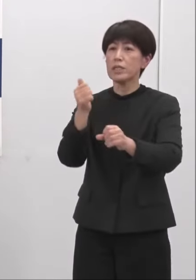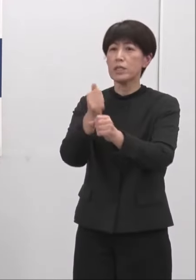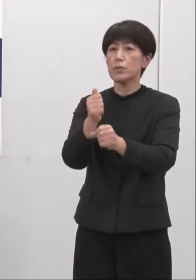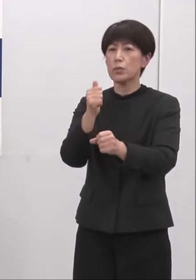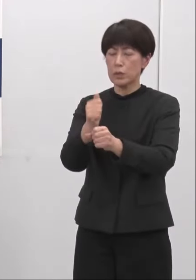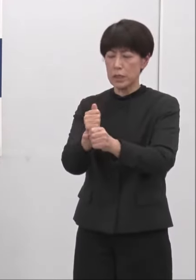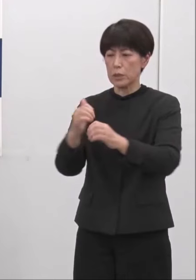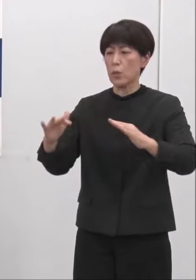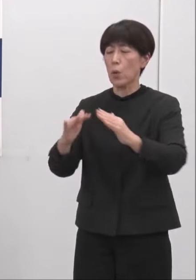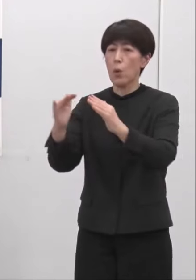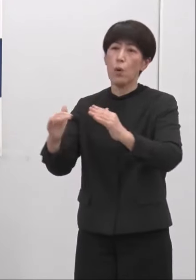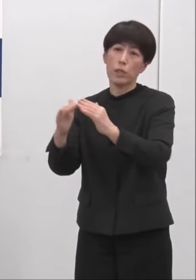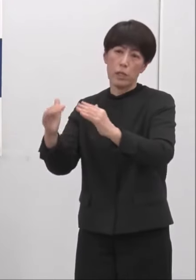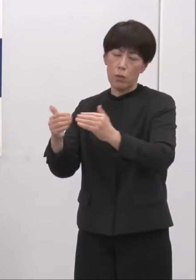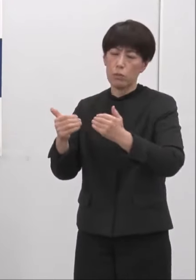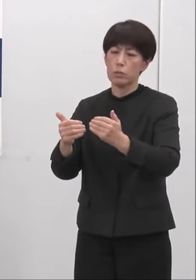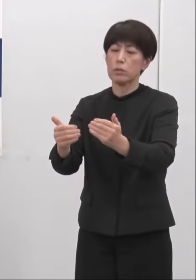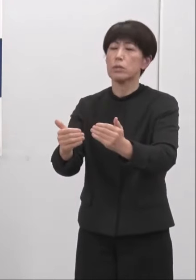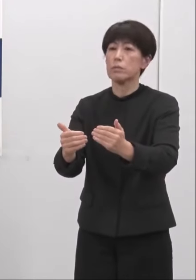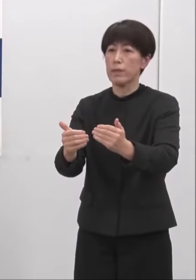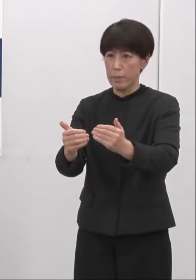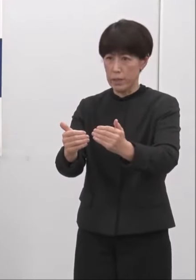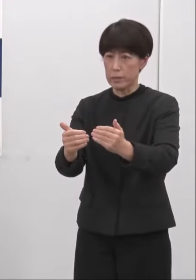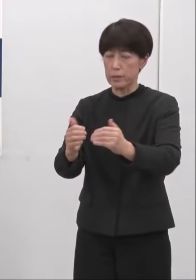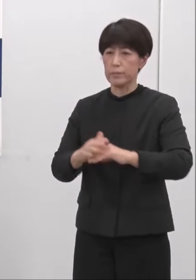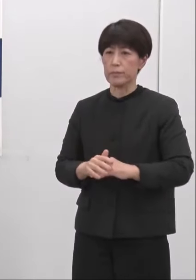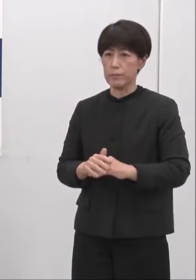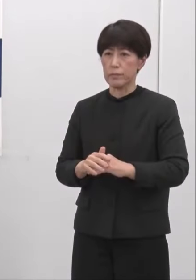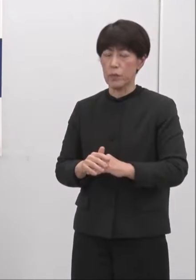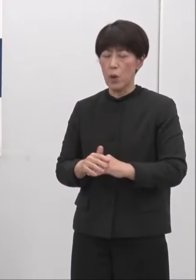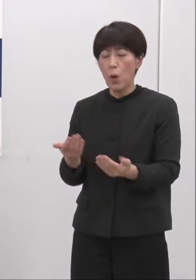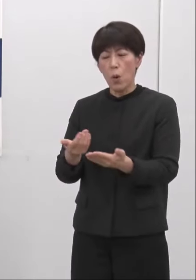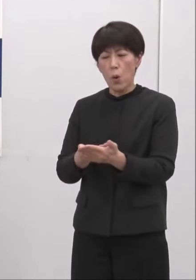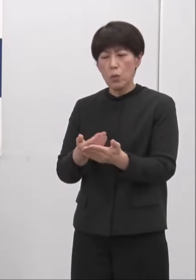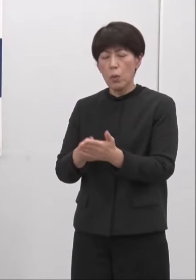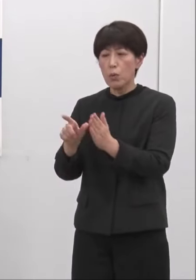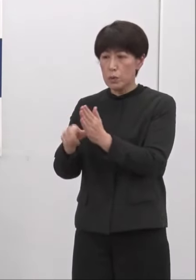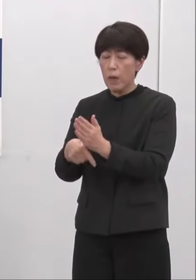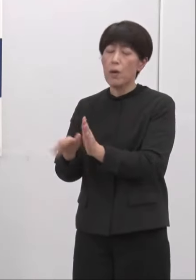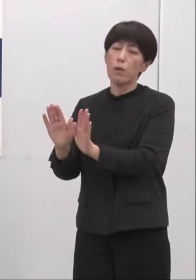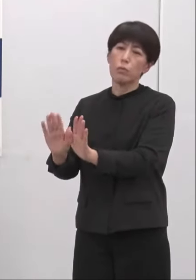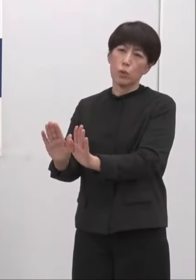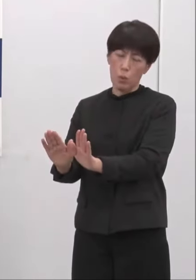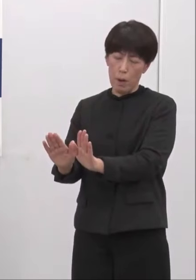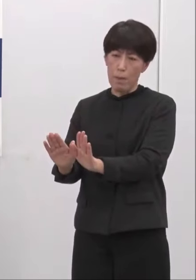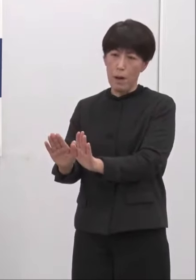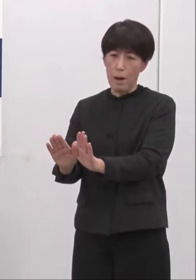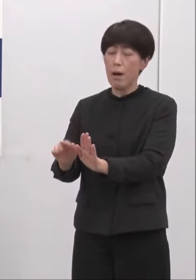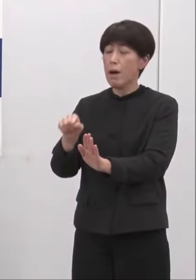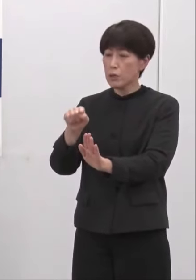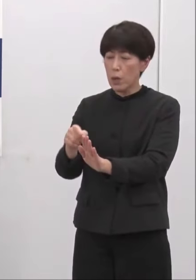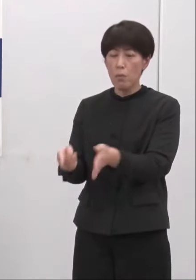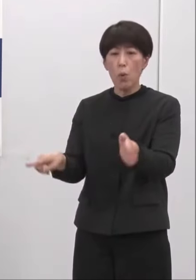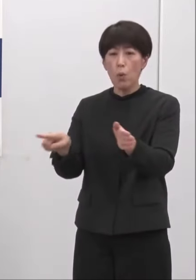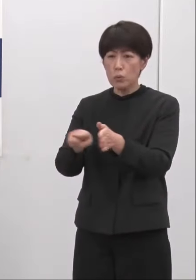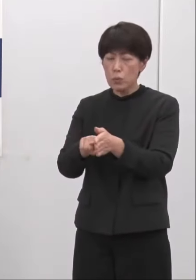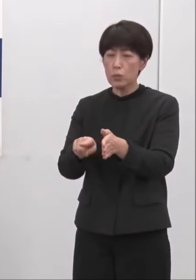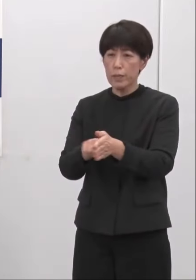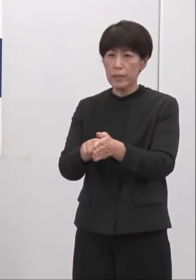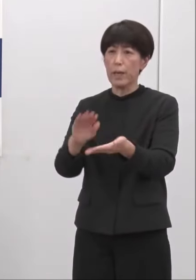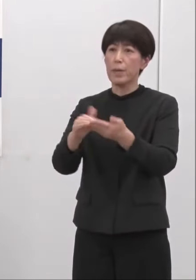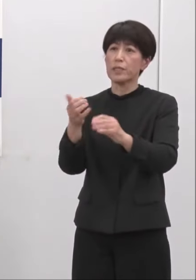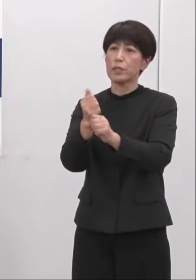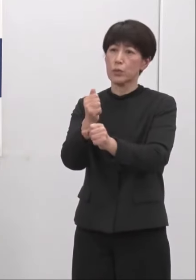くれてるんです。ですので残していただけるんやったら残していただいて、でそれも含めて町づくり2期でしてもらいますので